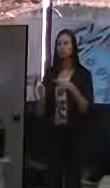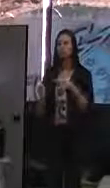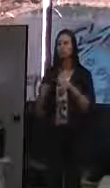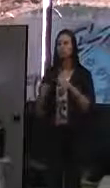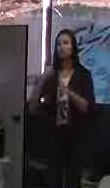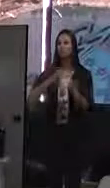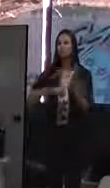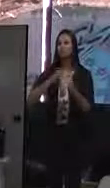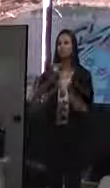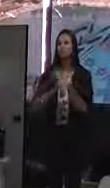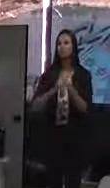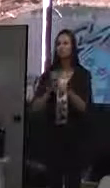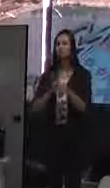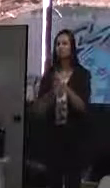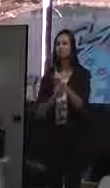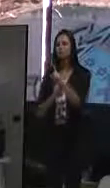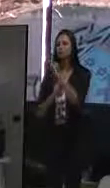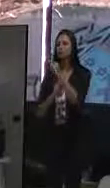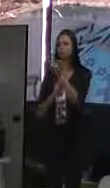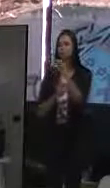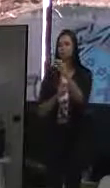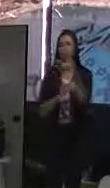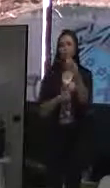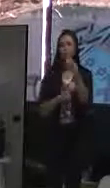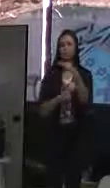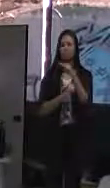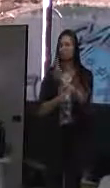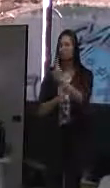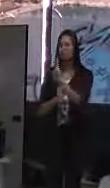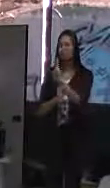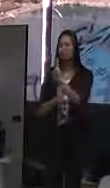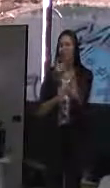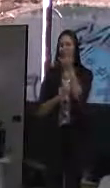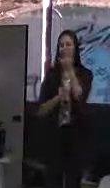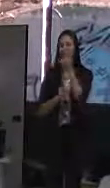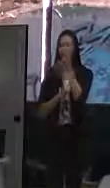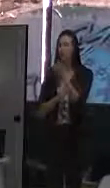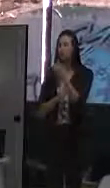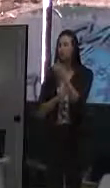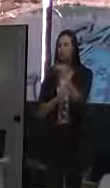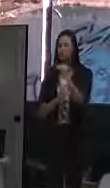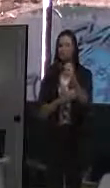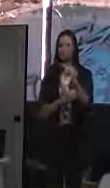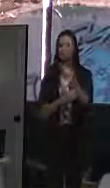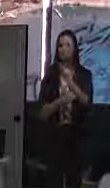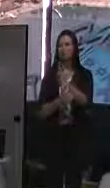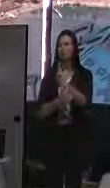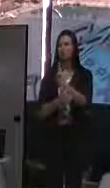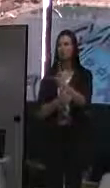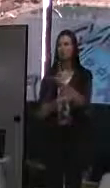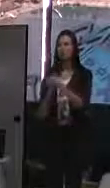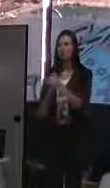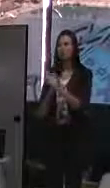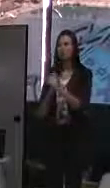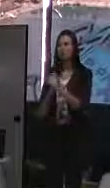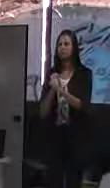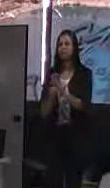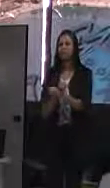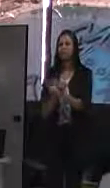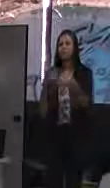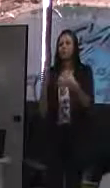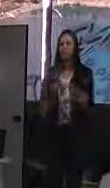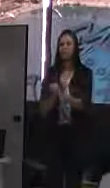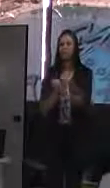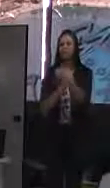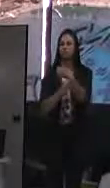mensal de R$100 mil. Você coloca dentro de um ano, vereador Aldemir, dá R$120 mil. E